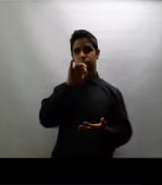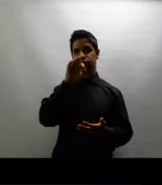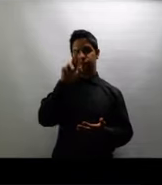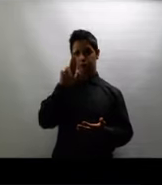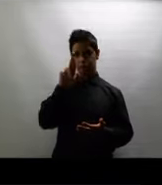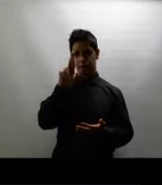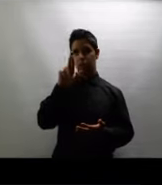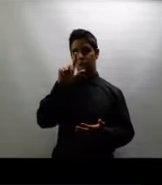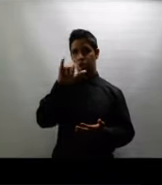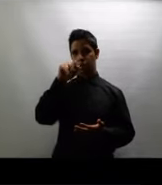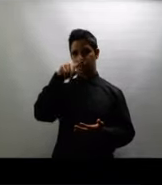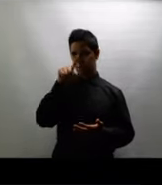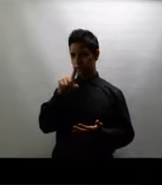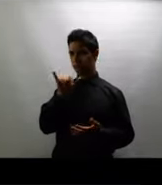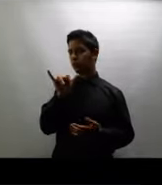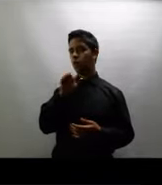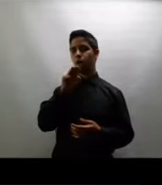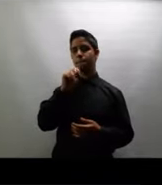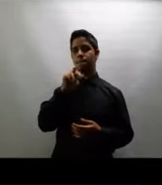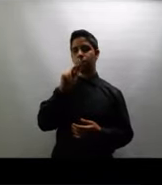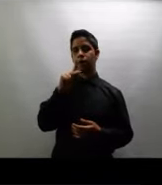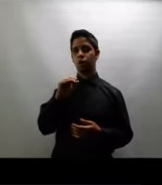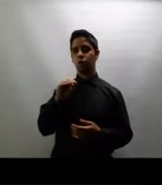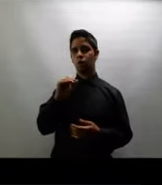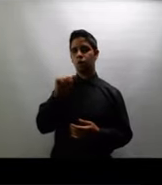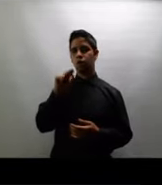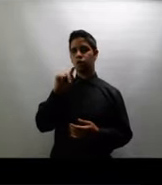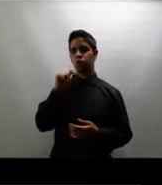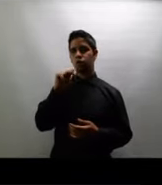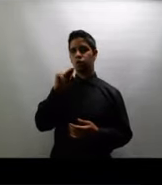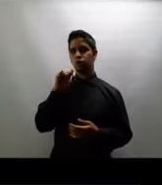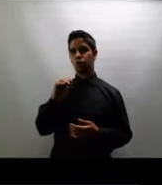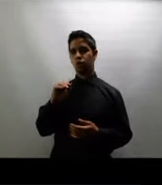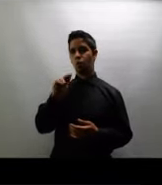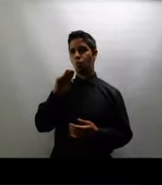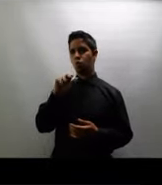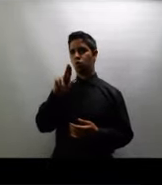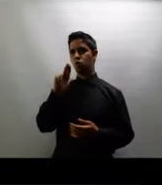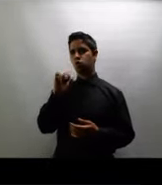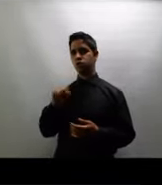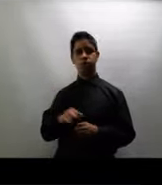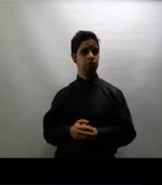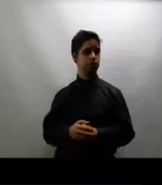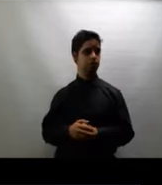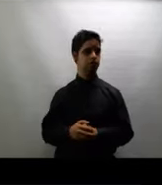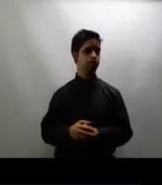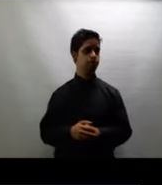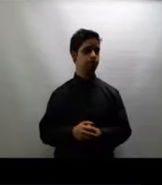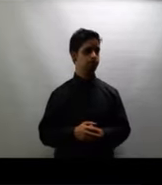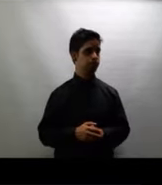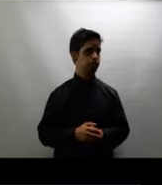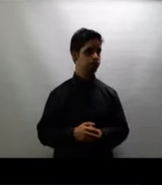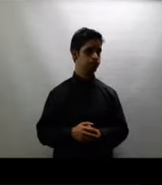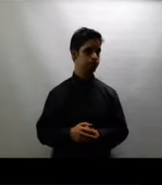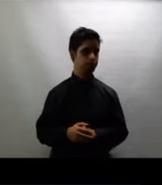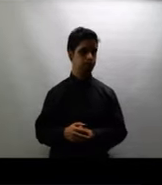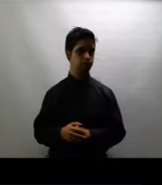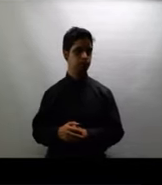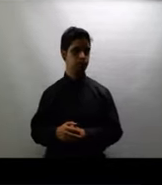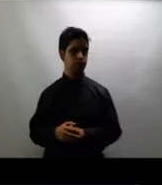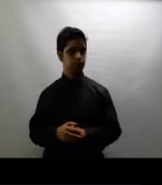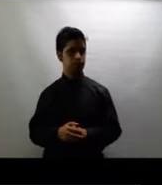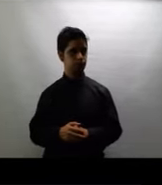Anthony. De Marco Antonio Muñiz, Marc Anthony. Ay, Dios mío. Bueno, no, es que me sorprendió